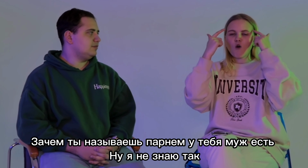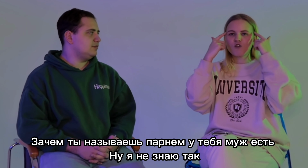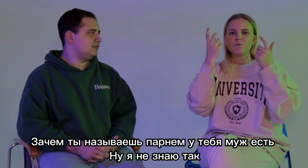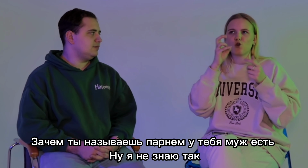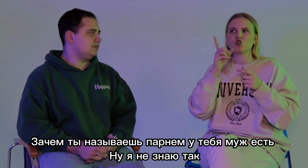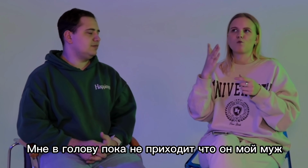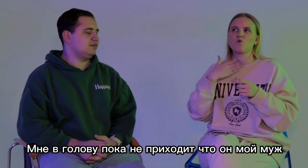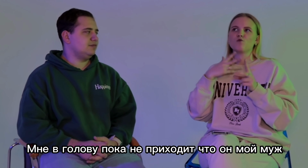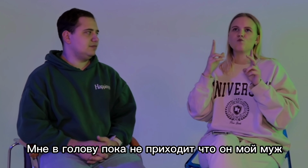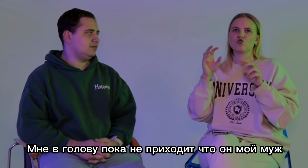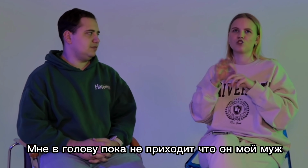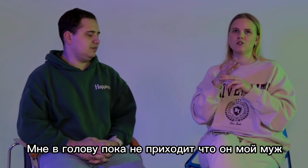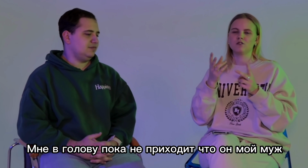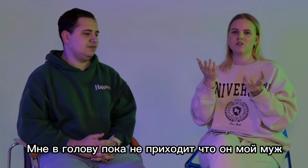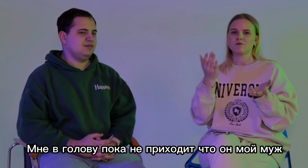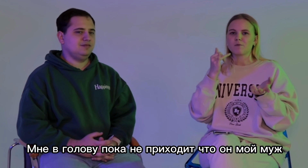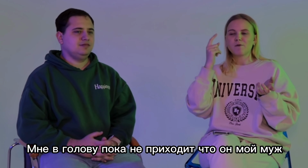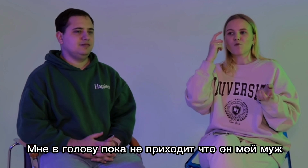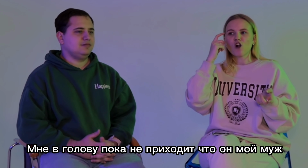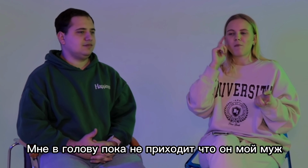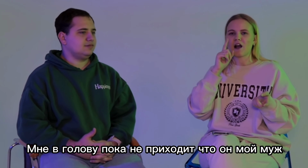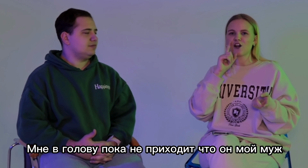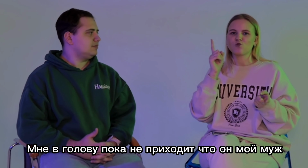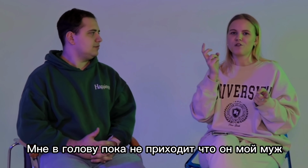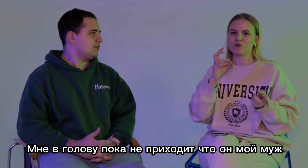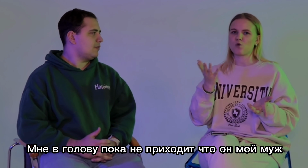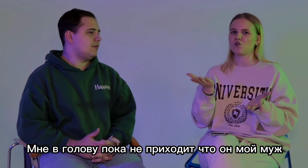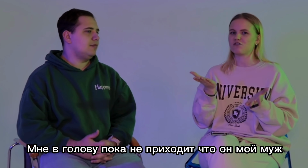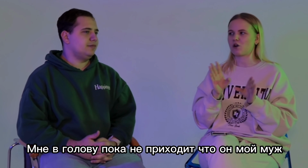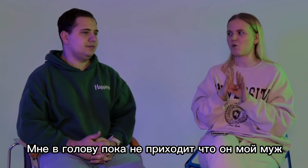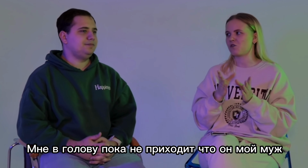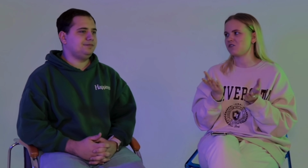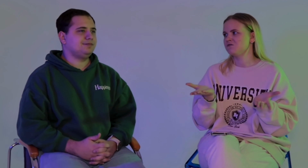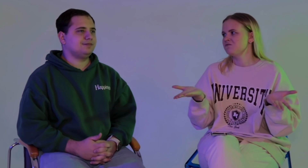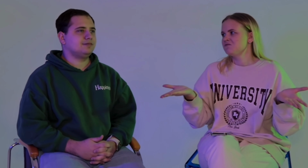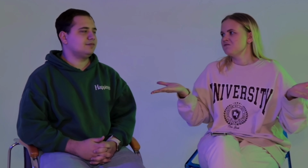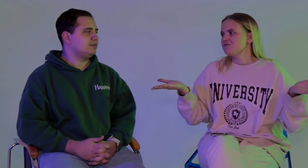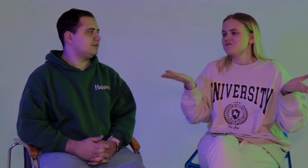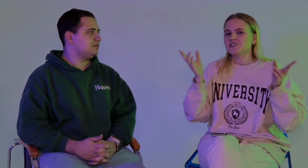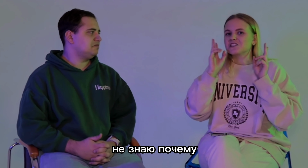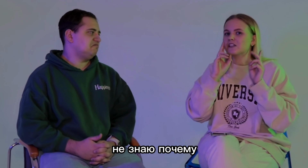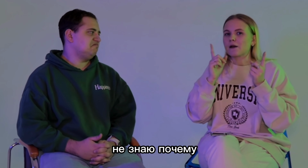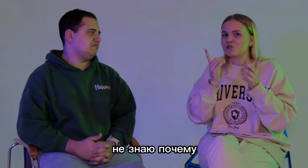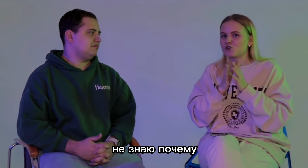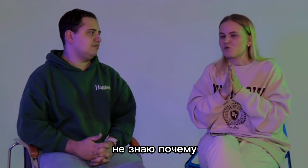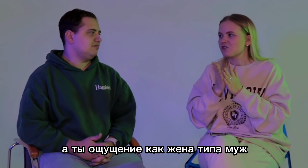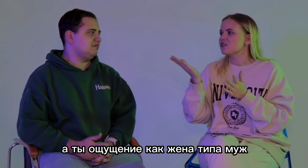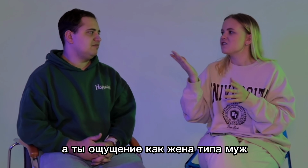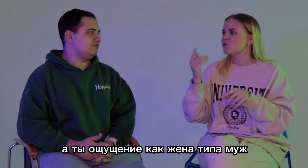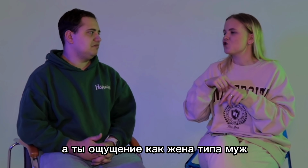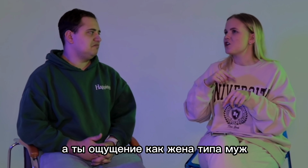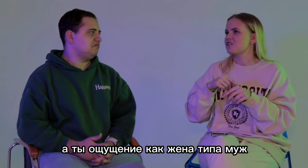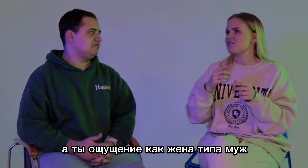голову не приходит, он мой муж. По-моему, пока что не приходит такое. не знаю почему, ты ощущение